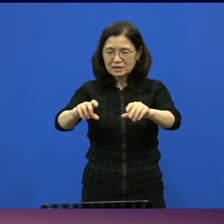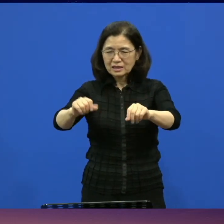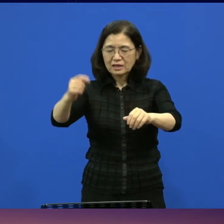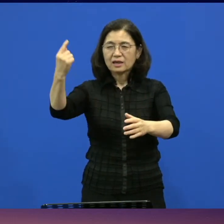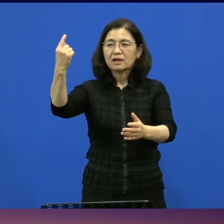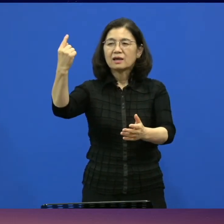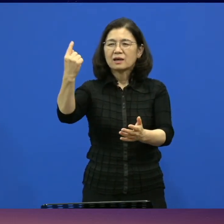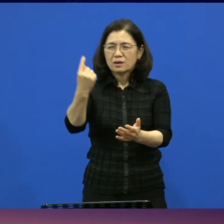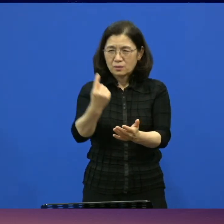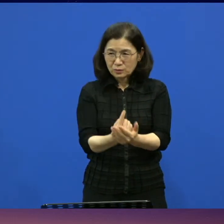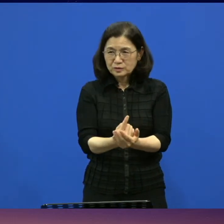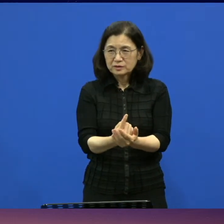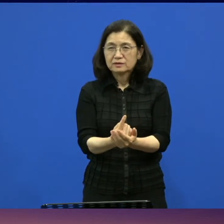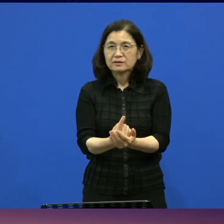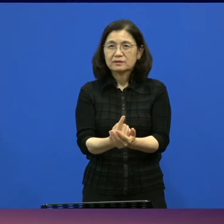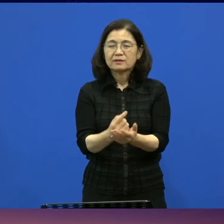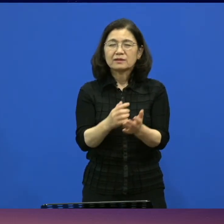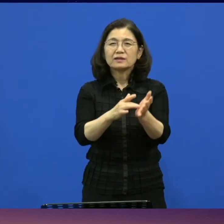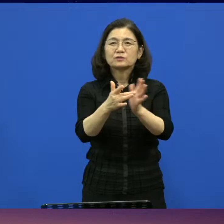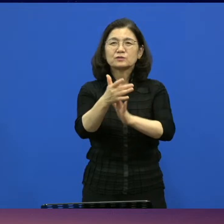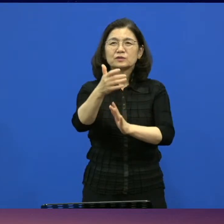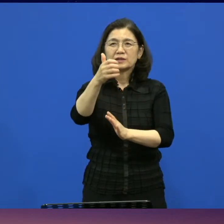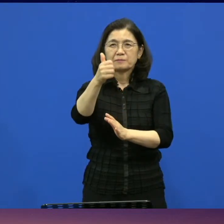단세포로 오셨어요. 단세포. 그것도 어린